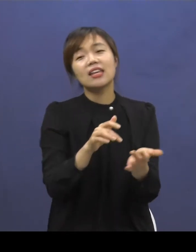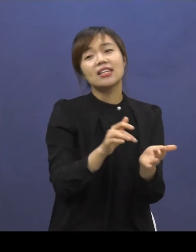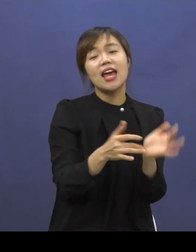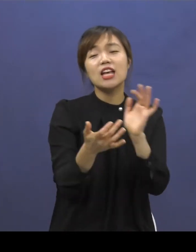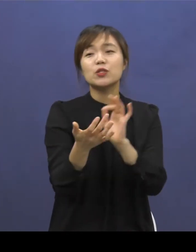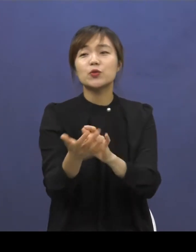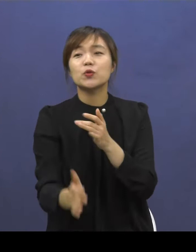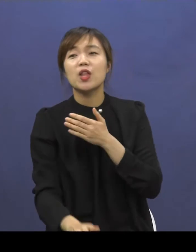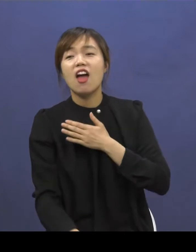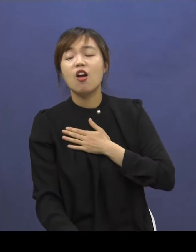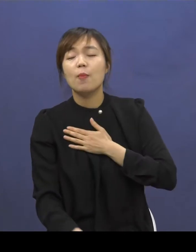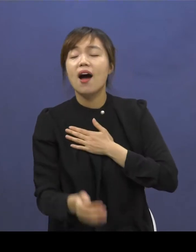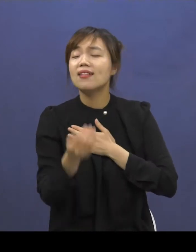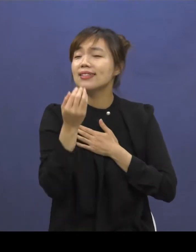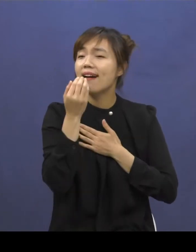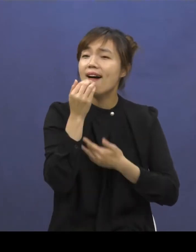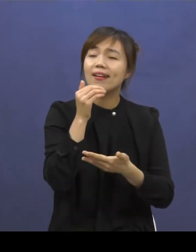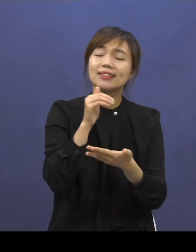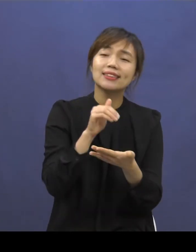예수 내 반성